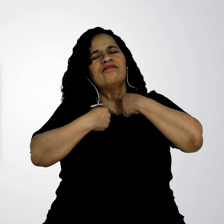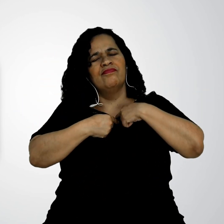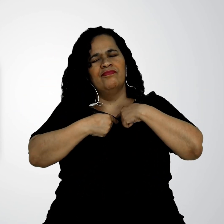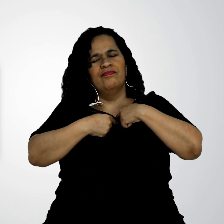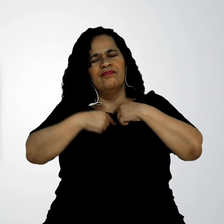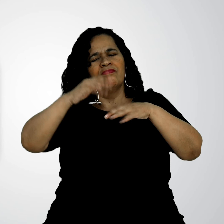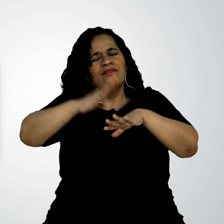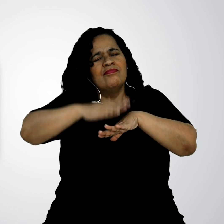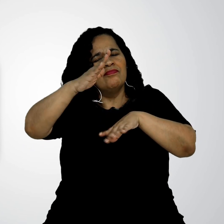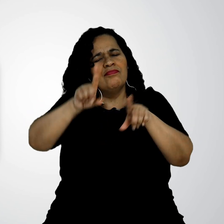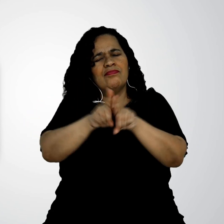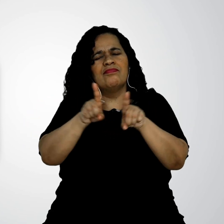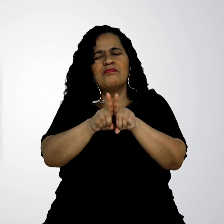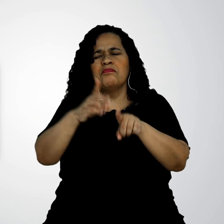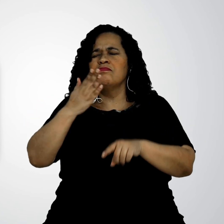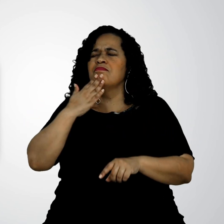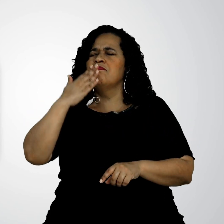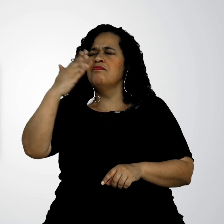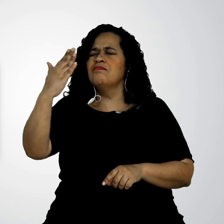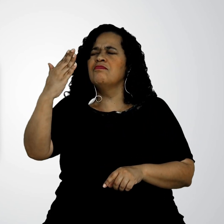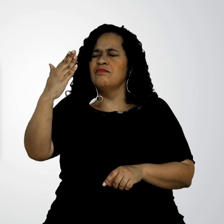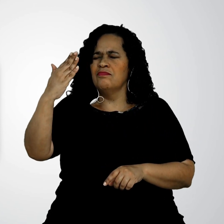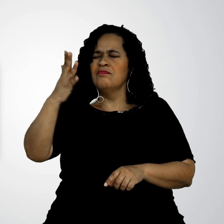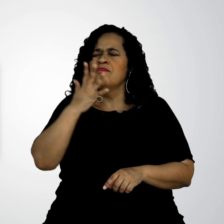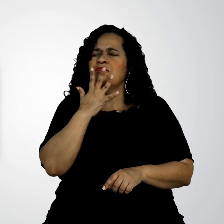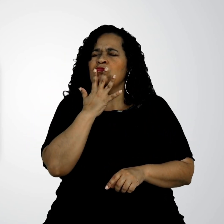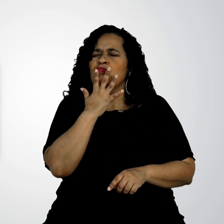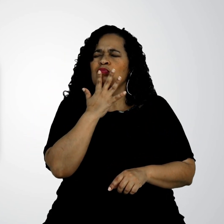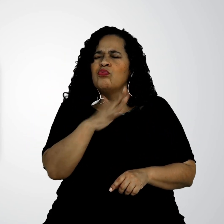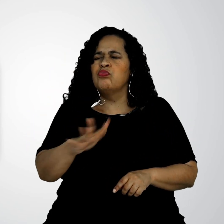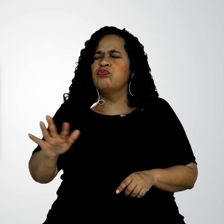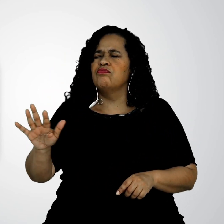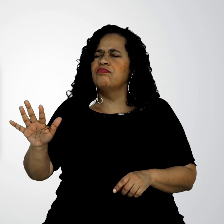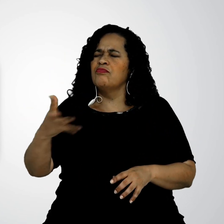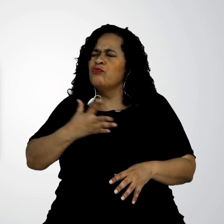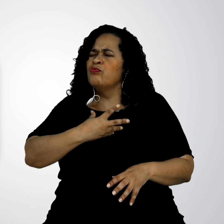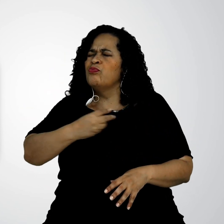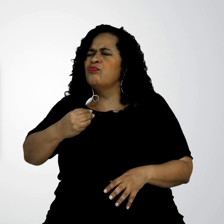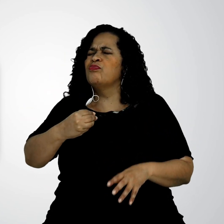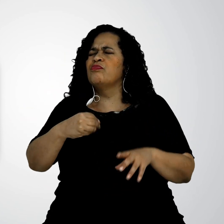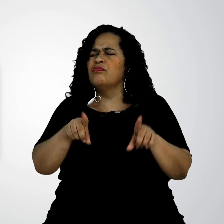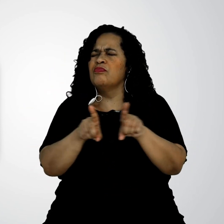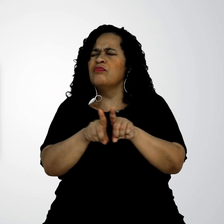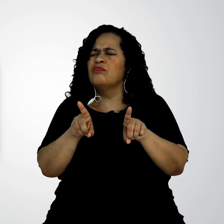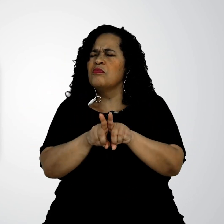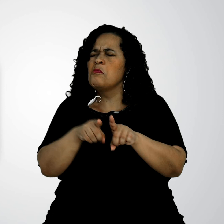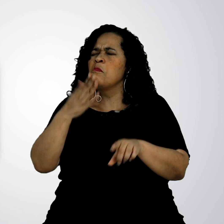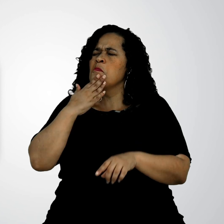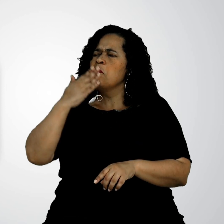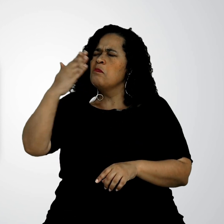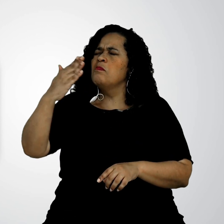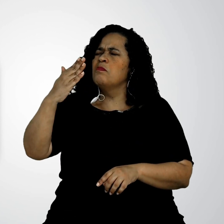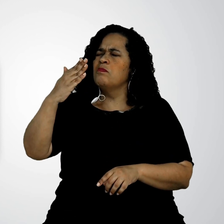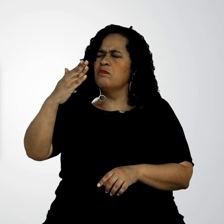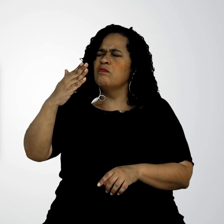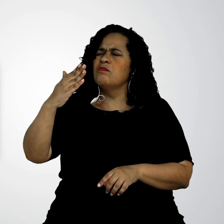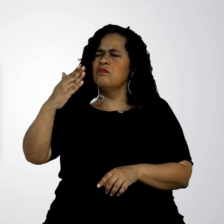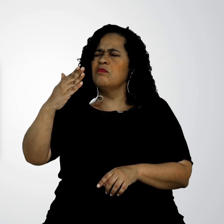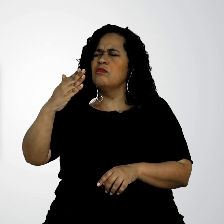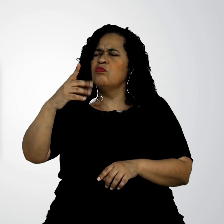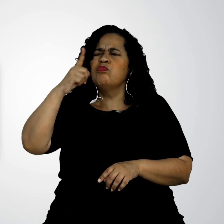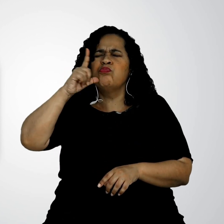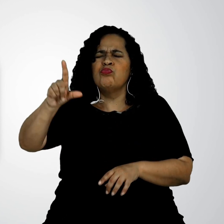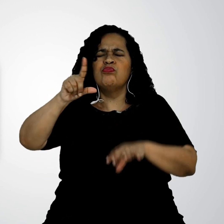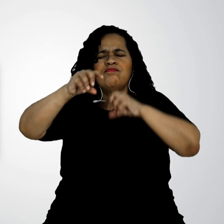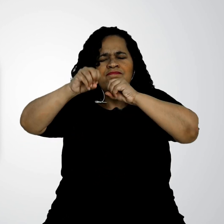do que isso, abençoe a formação das nossas crianças nesse tempo, Senhor. Encha-nos como pais para ensinarmos os